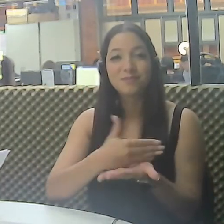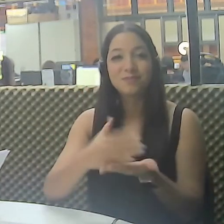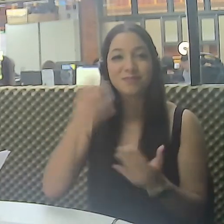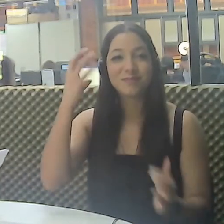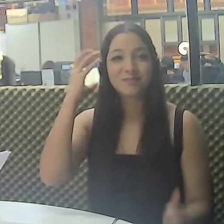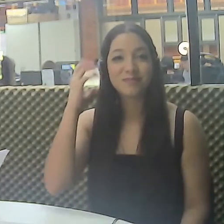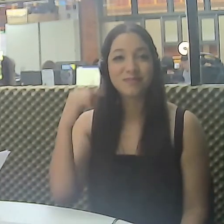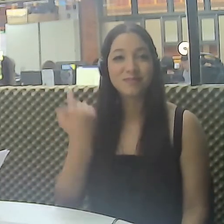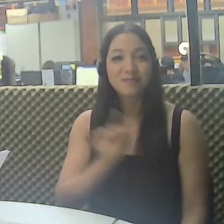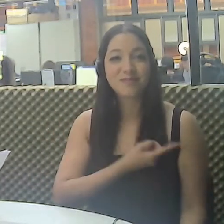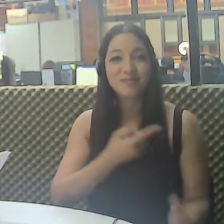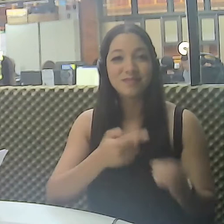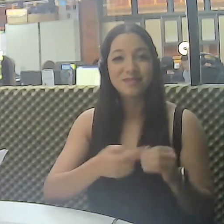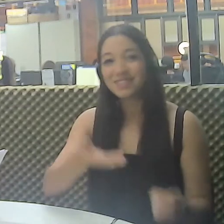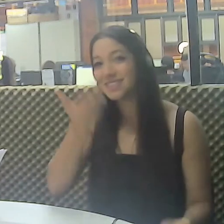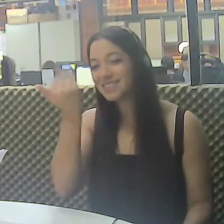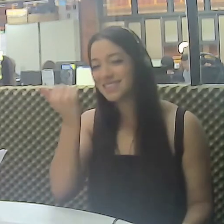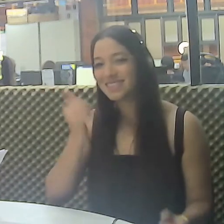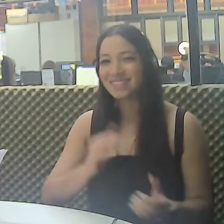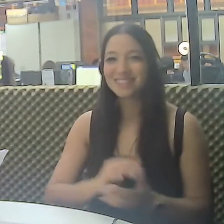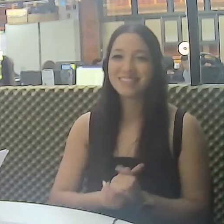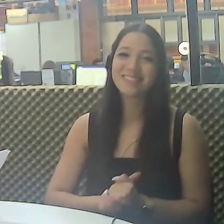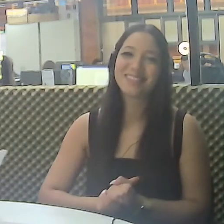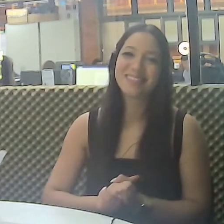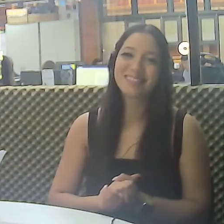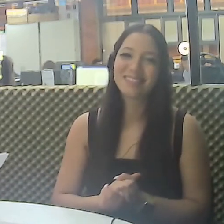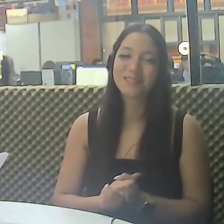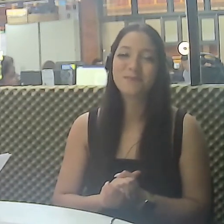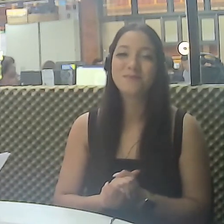Rádio Nossa Cidade. Vem com a gente!